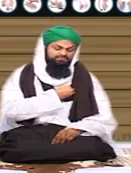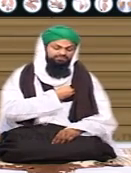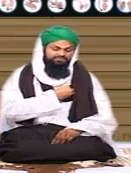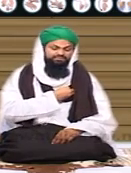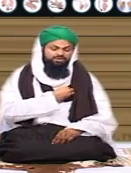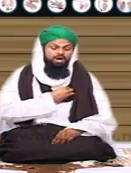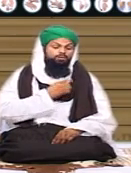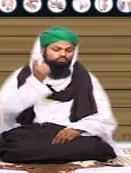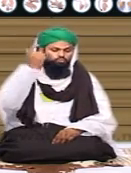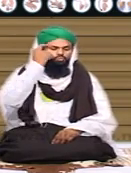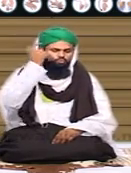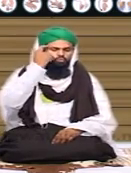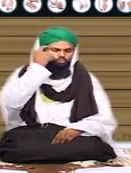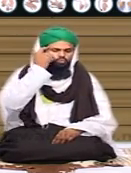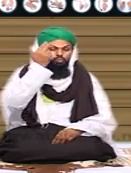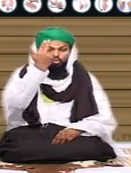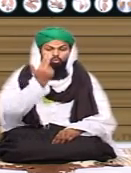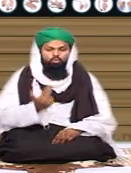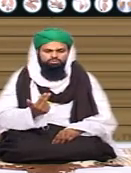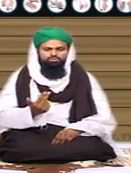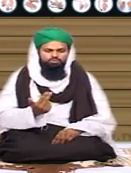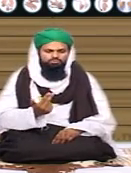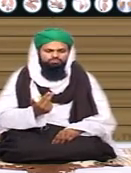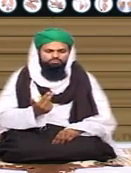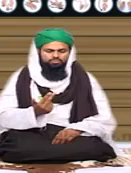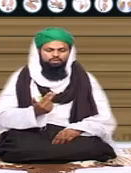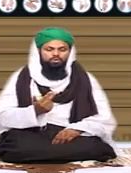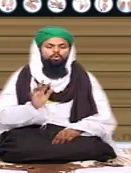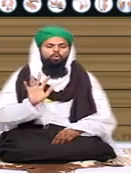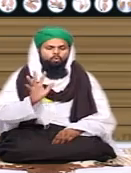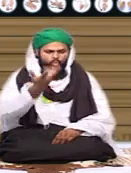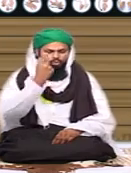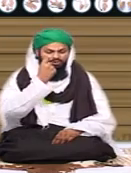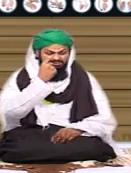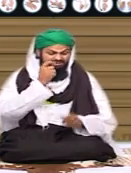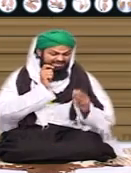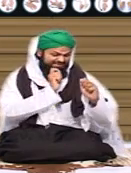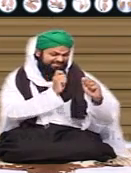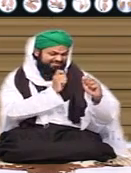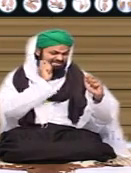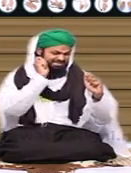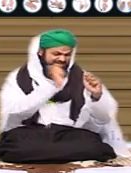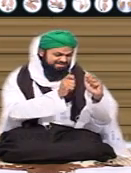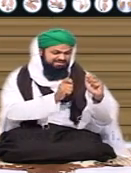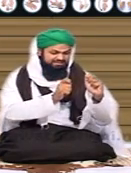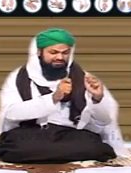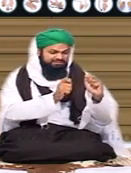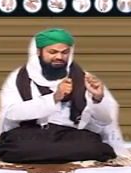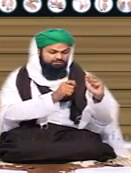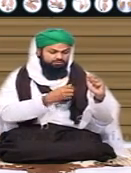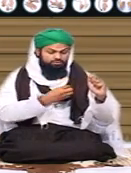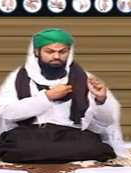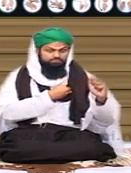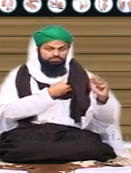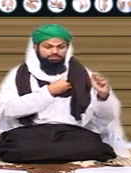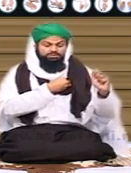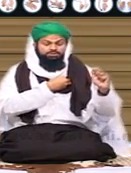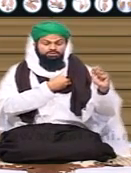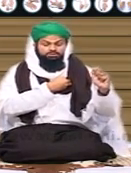نکالی. ذرا تصور کرے کوئی کہ ایسے ہی اگر کوئی کیل ہمیں چبھائے, کبھی کبھی آپ کو کیل